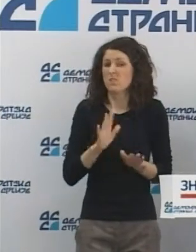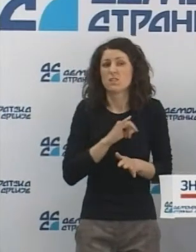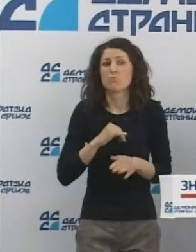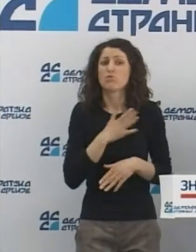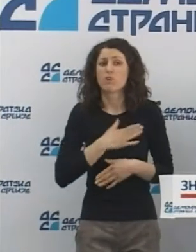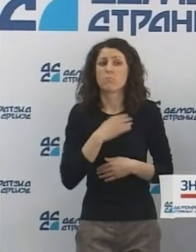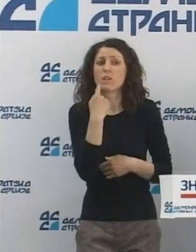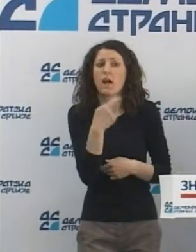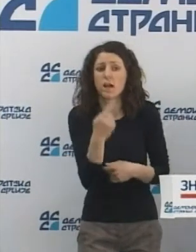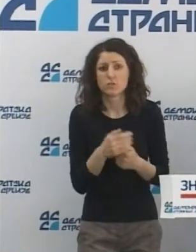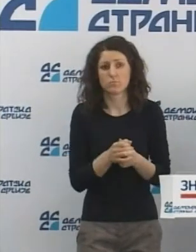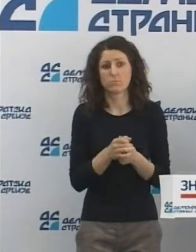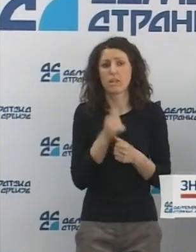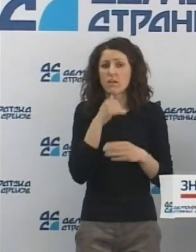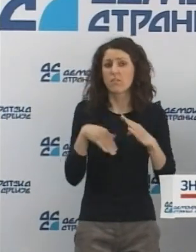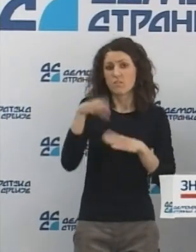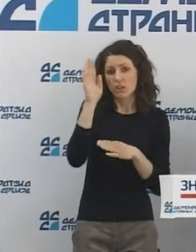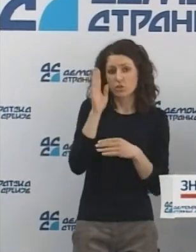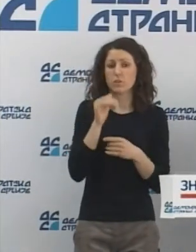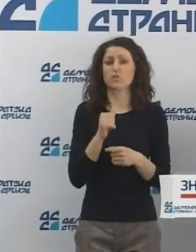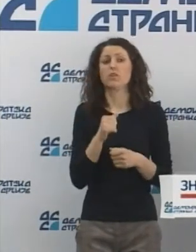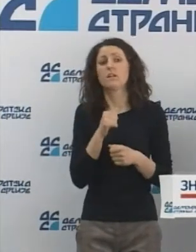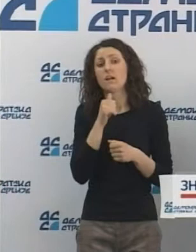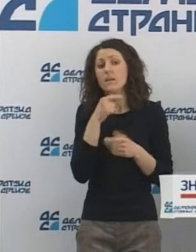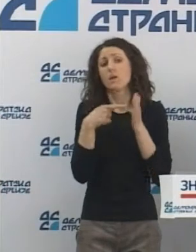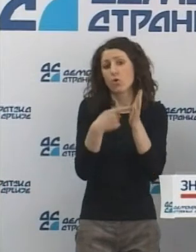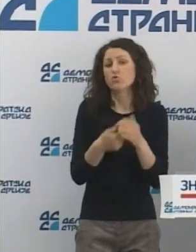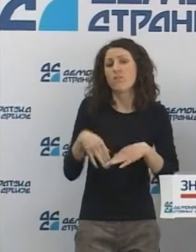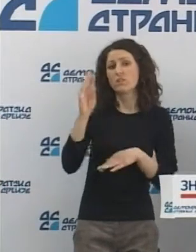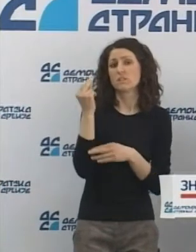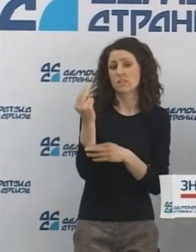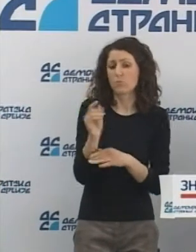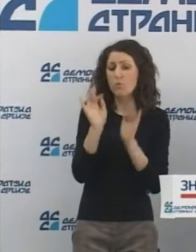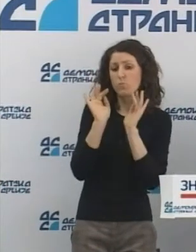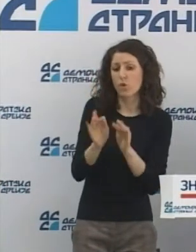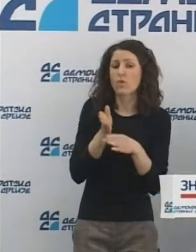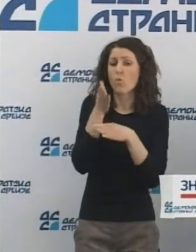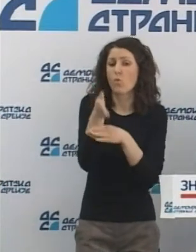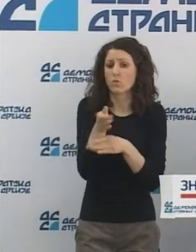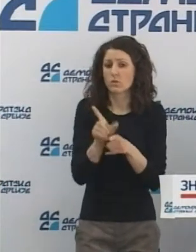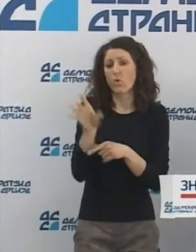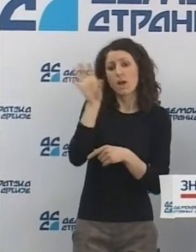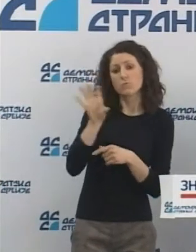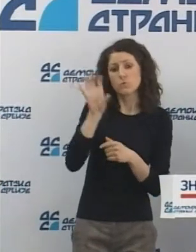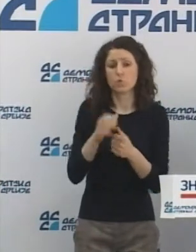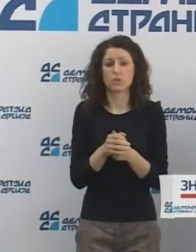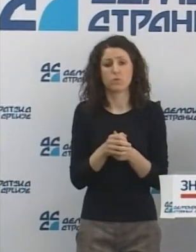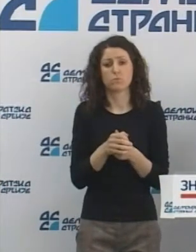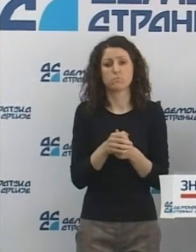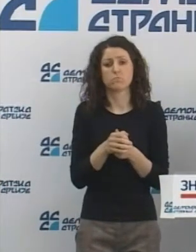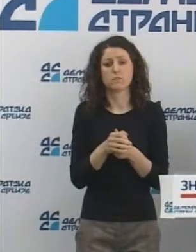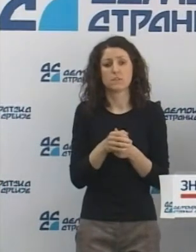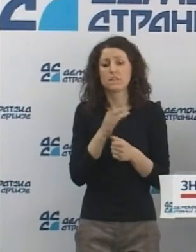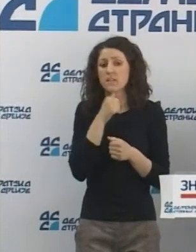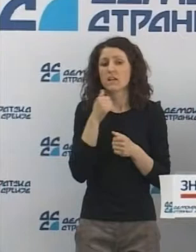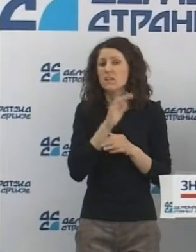da kažemo da je većina i da pokažemo da je većina Srba protiv ulaska u Evropsku uniju,